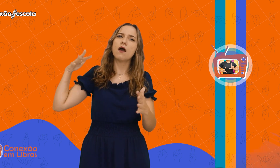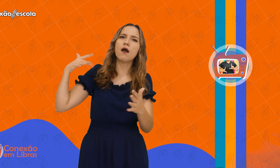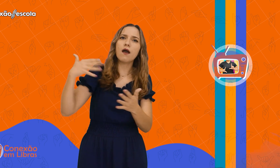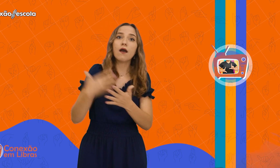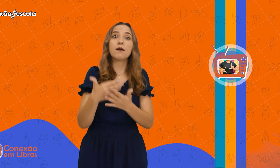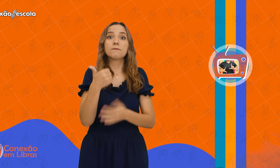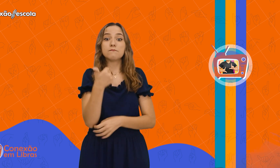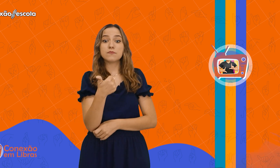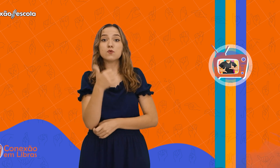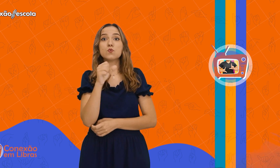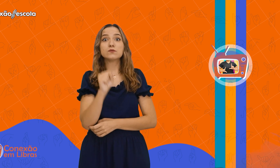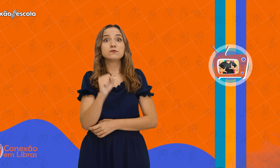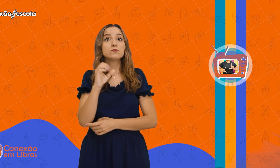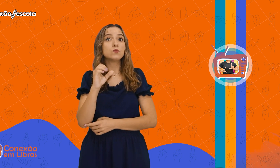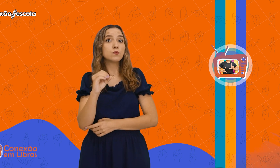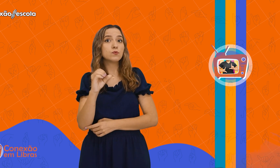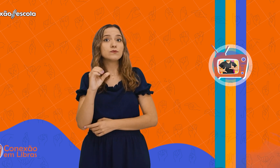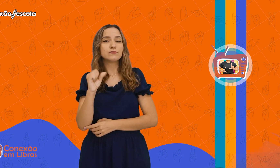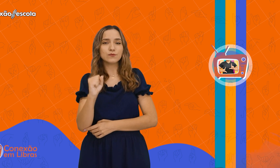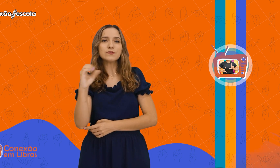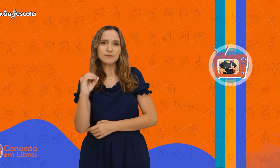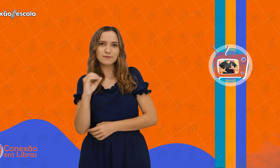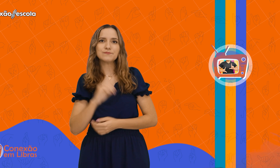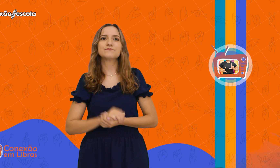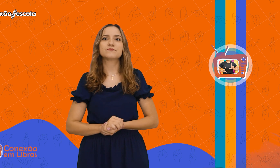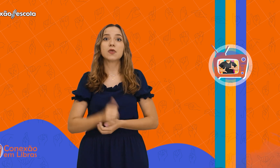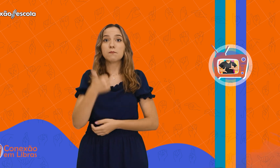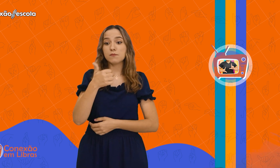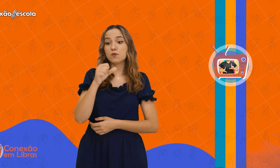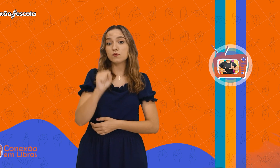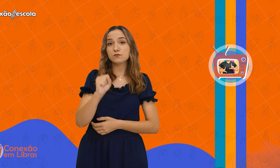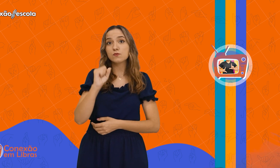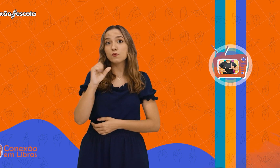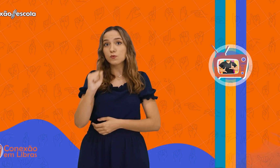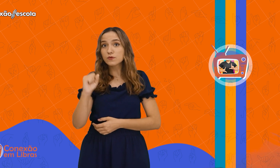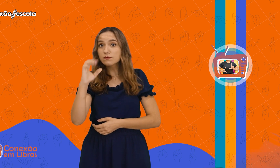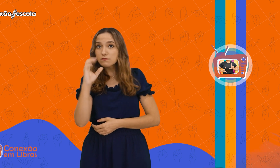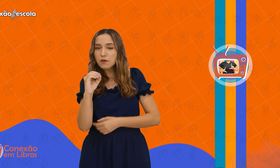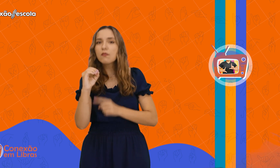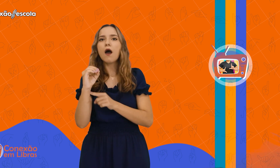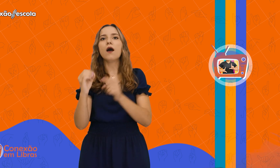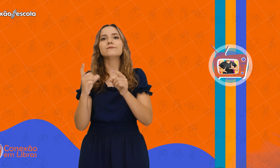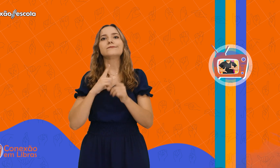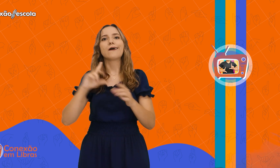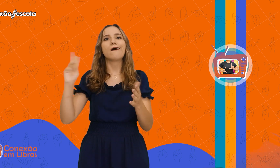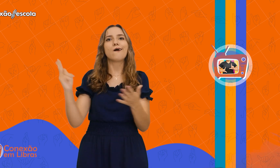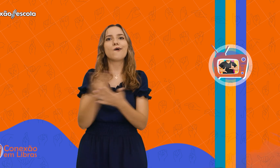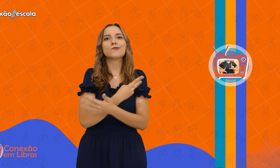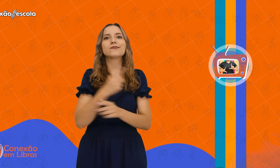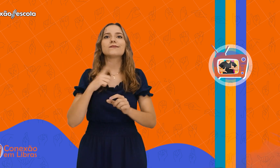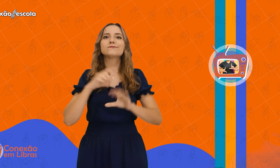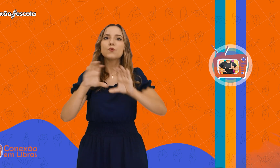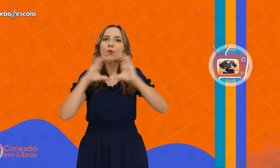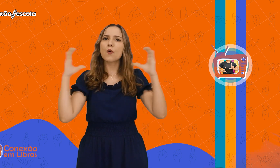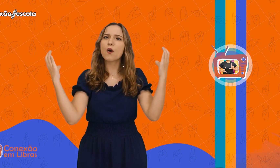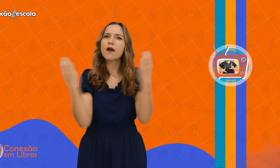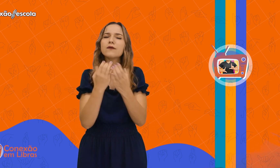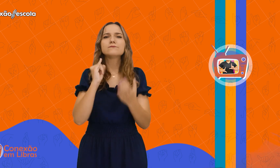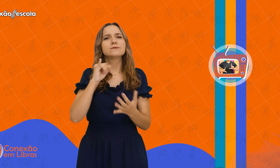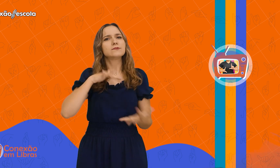de 1880. Neste ano, foi realizado o Congresso Internacional de Educação